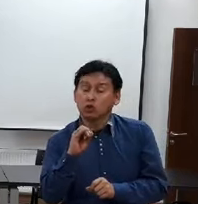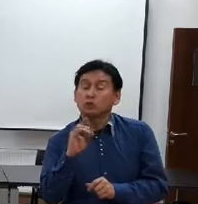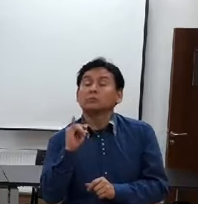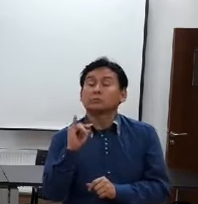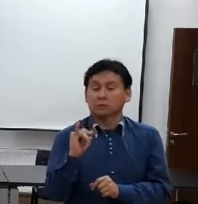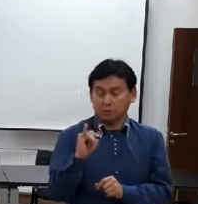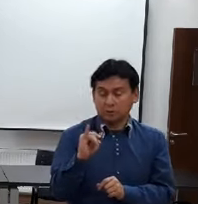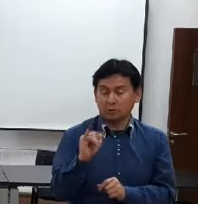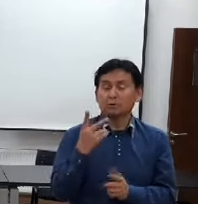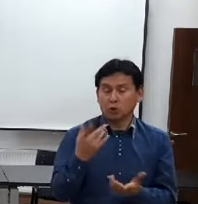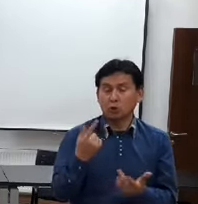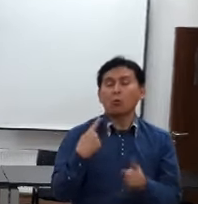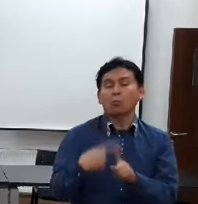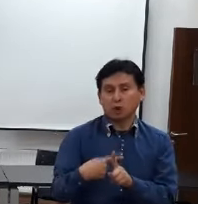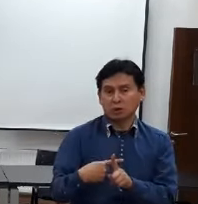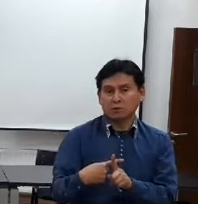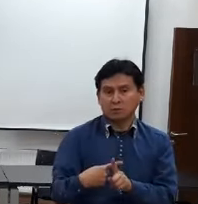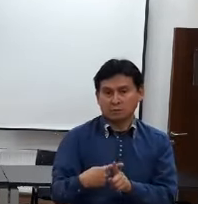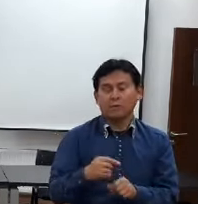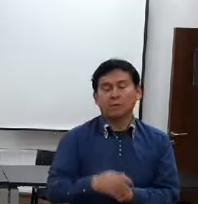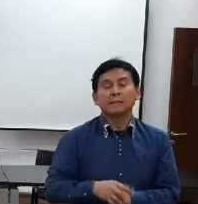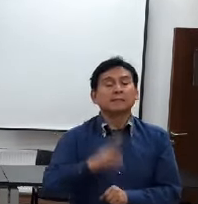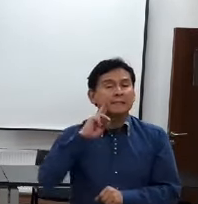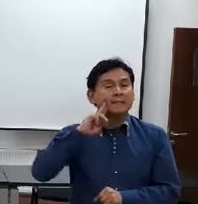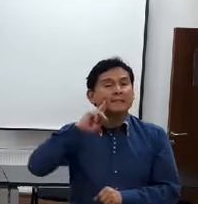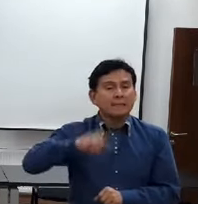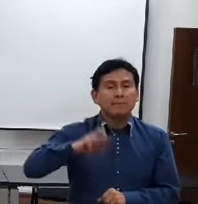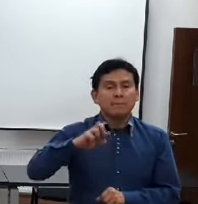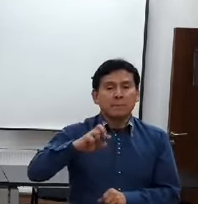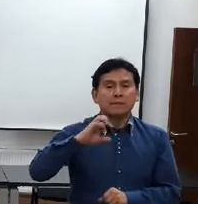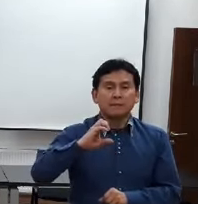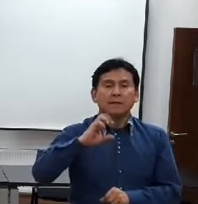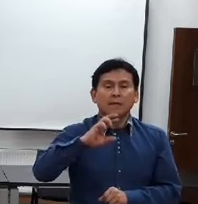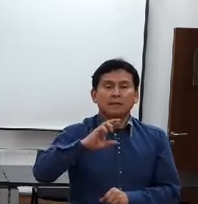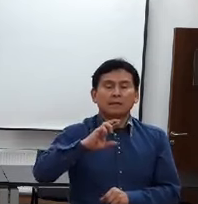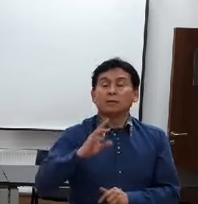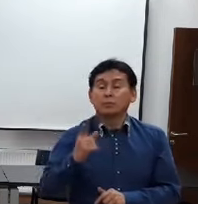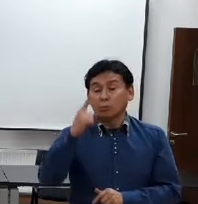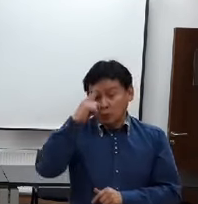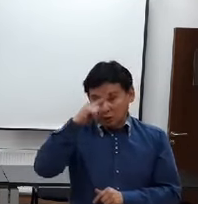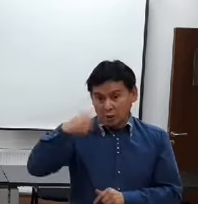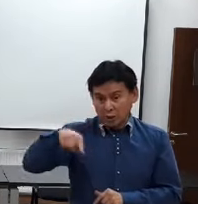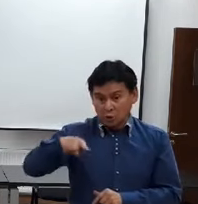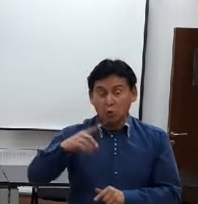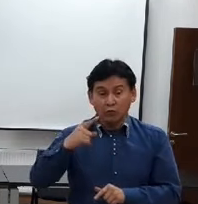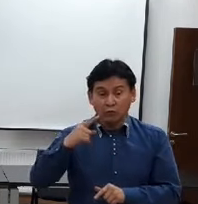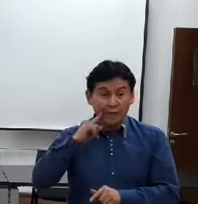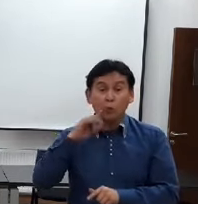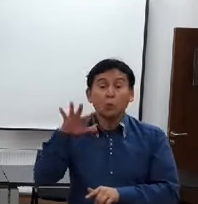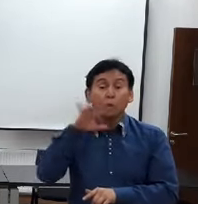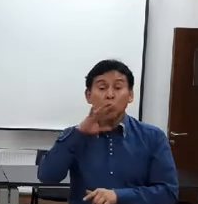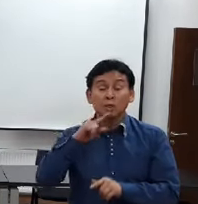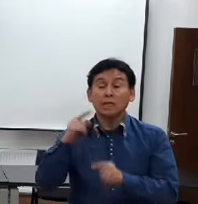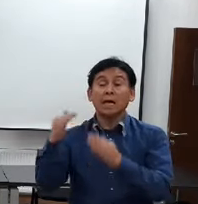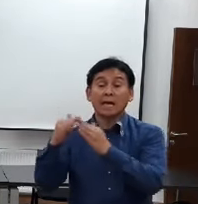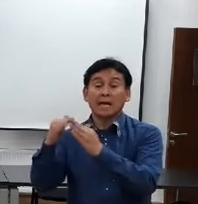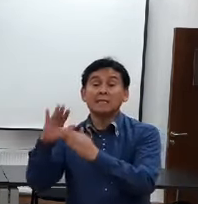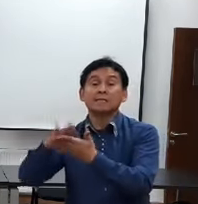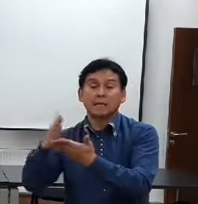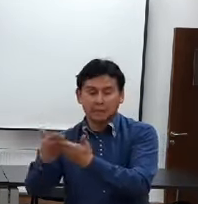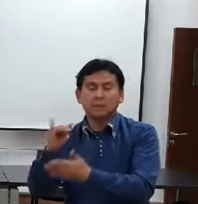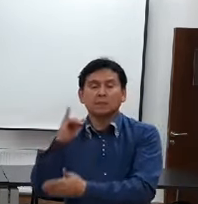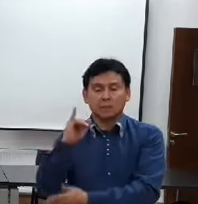casos activos como casos positivos sin PCR de por medio perfecto por ende ellos van a hacer uso de las residencias sanitarias por ende van